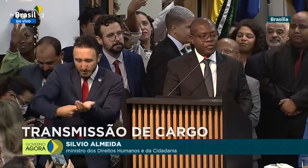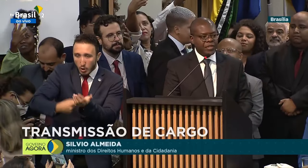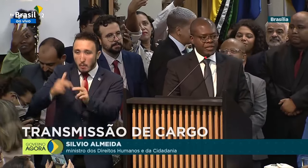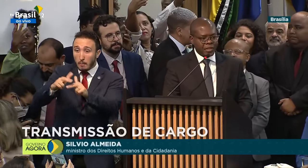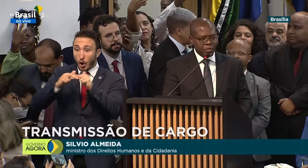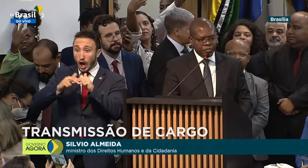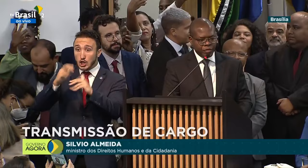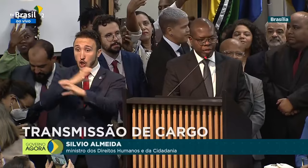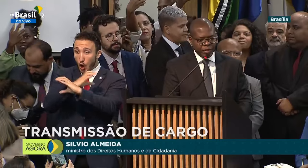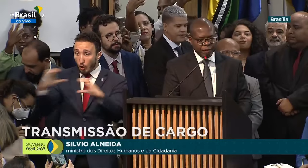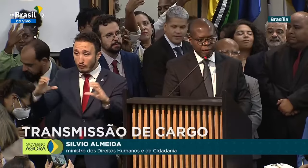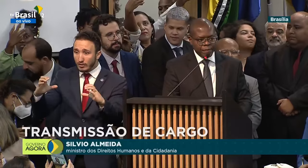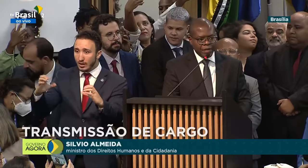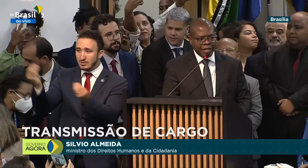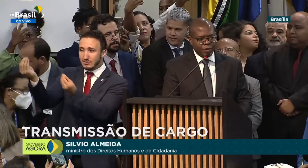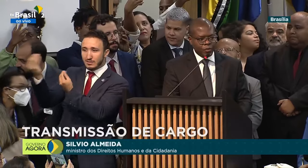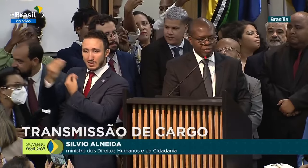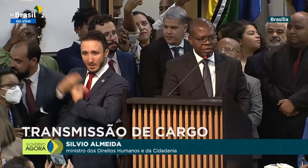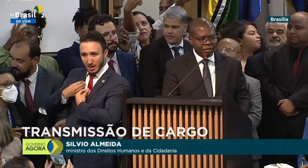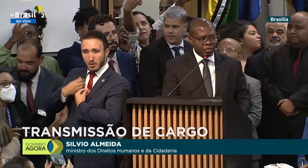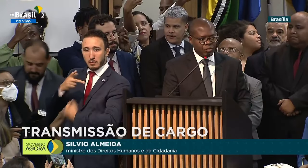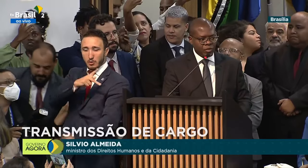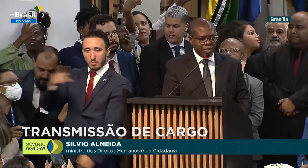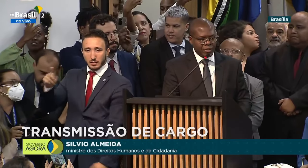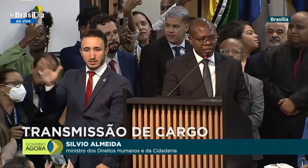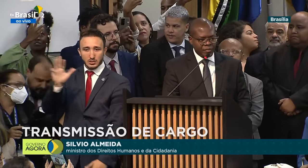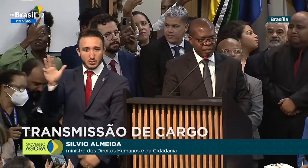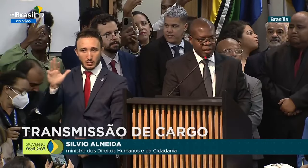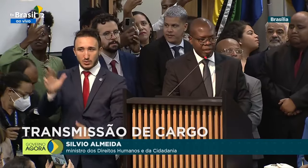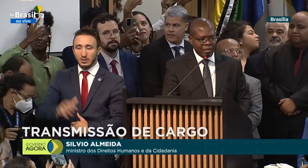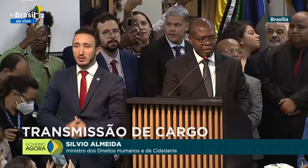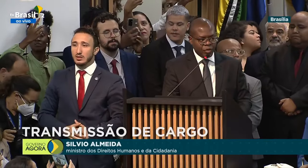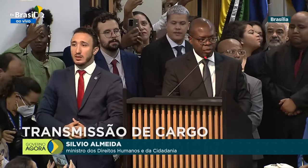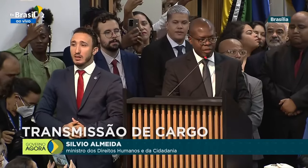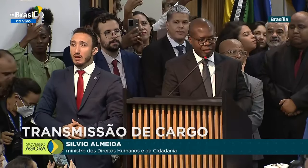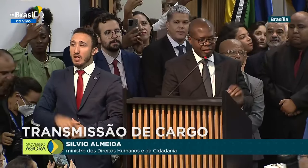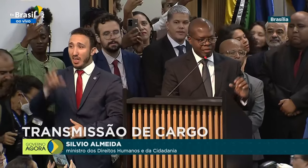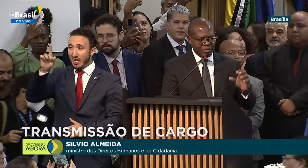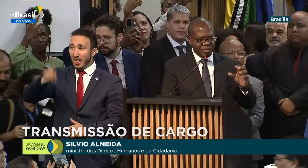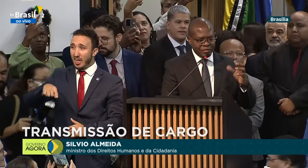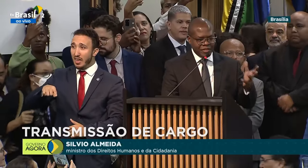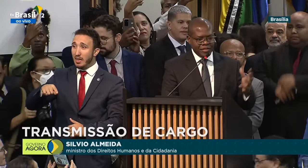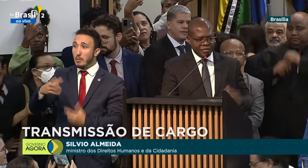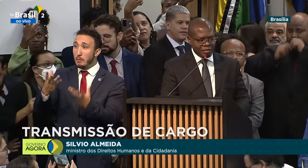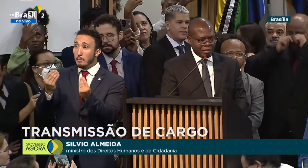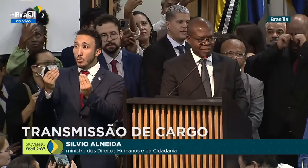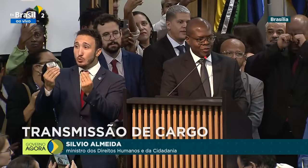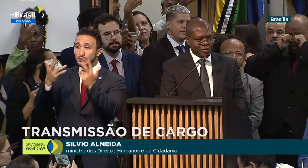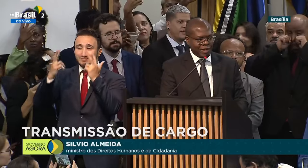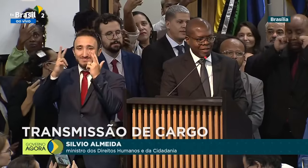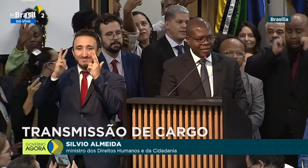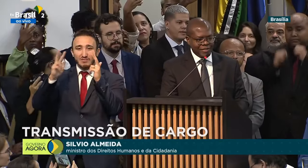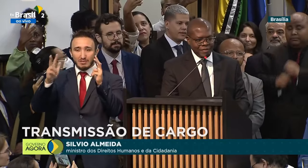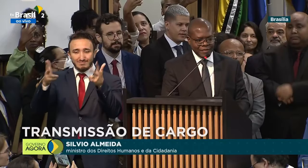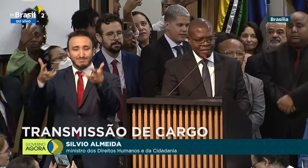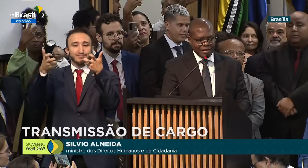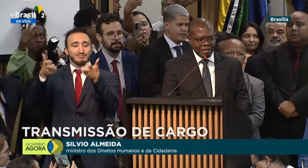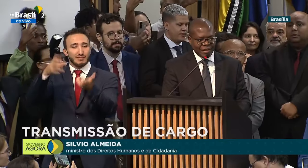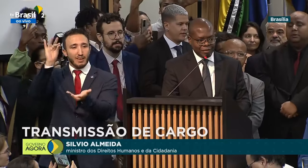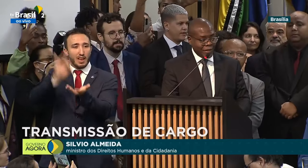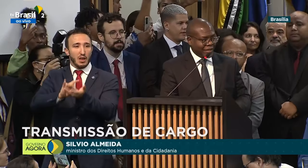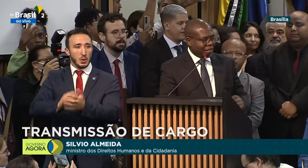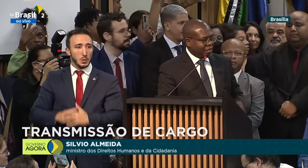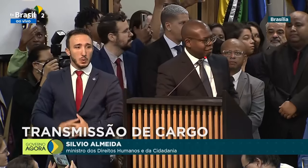conta da confiança e foi dada pelo presidente Lula se torna bastante visíveis bastante concretas